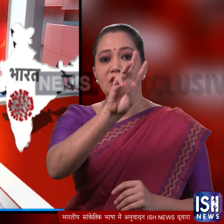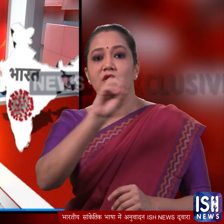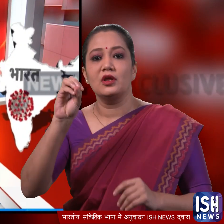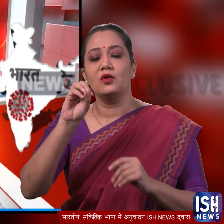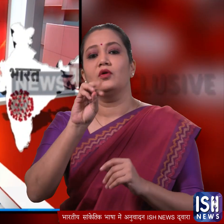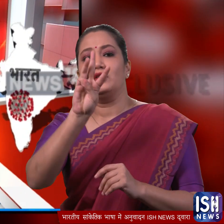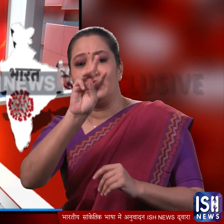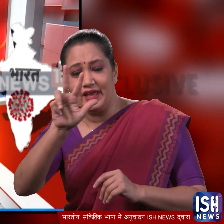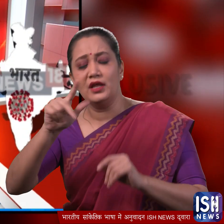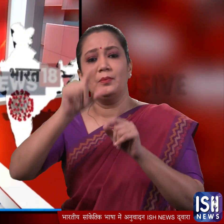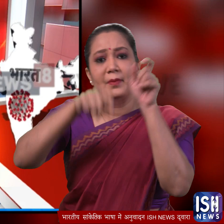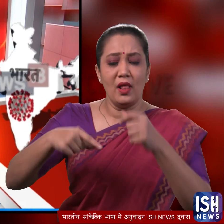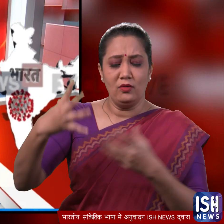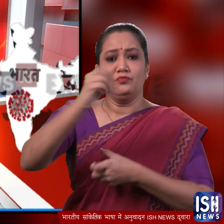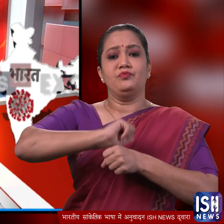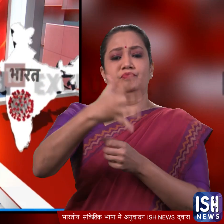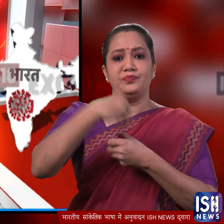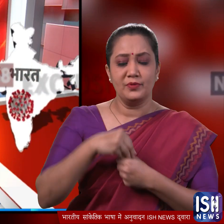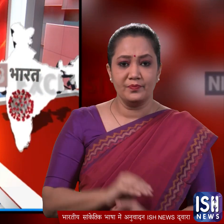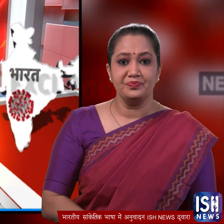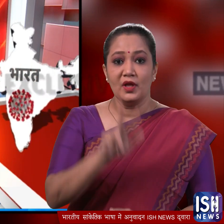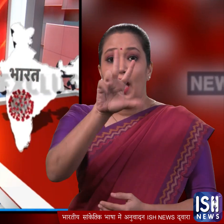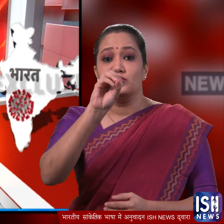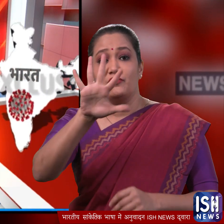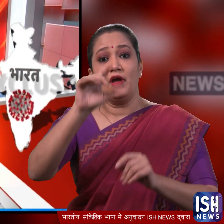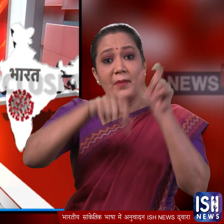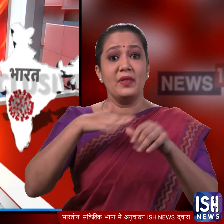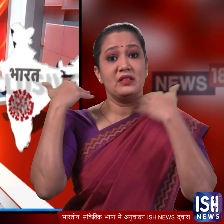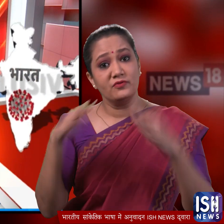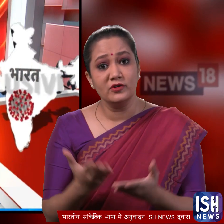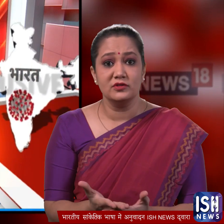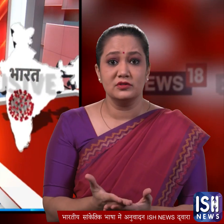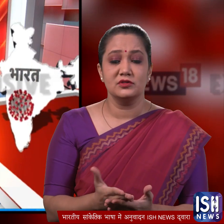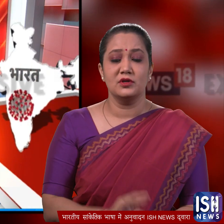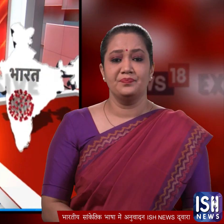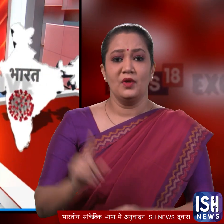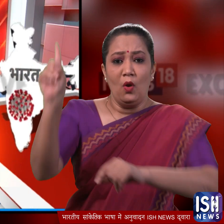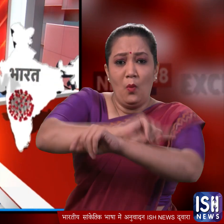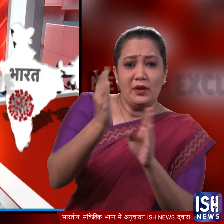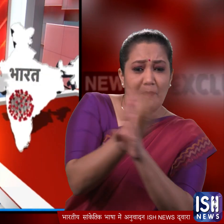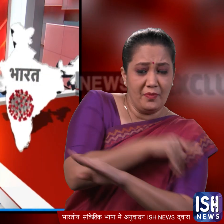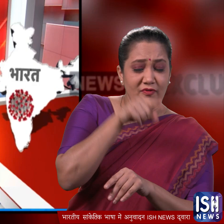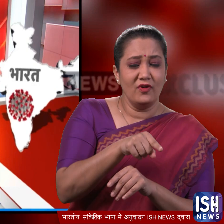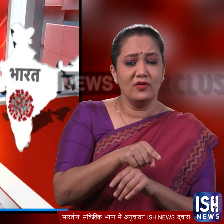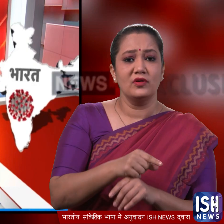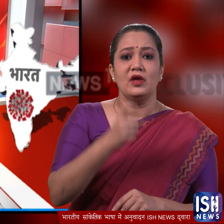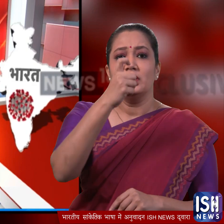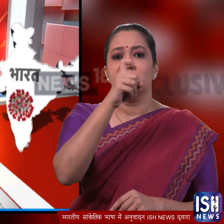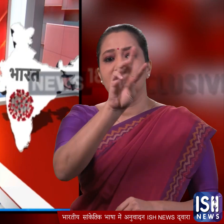14,348 नए मरीज मिले हैं देश में। और इतने ही वक्त में कोरोना ने 805 लोगों की जान ले ली, जबकि इससे एक दिन पहले कोरोना